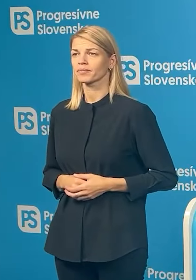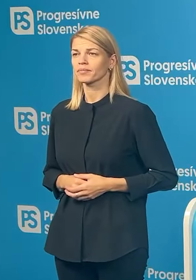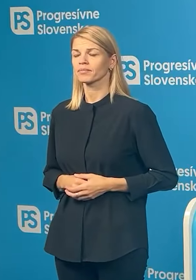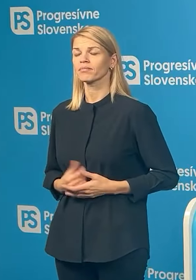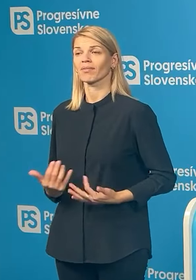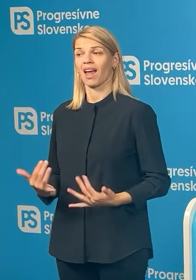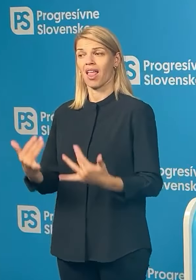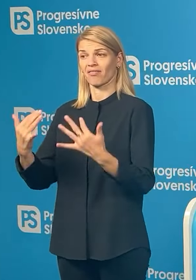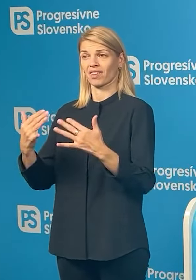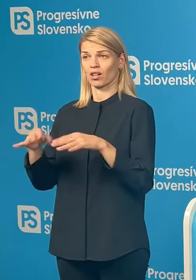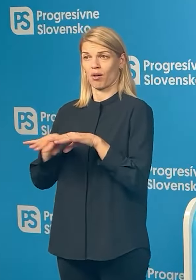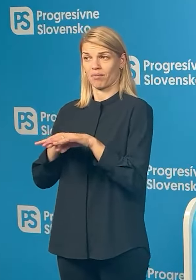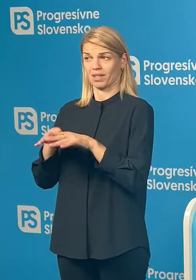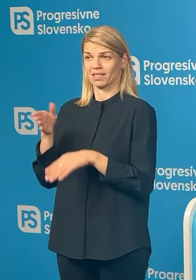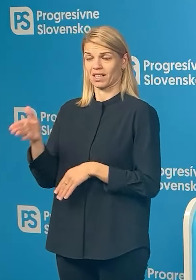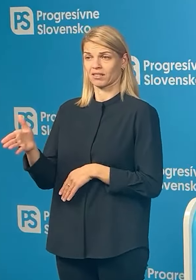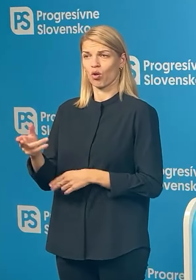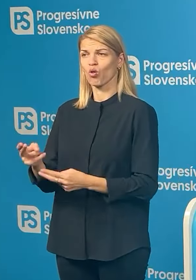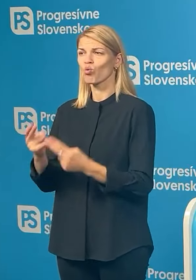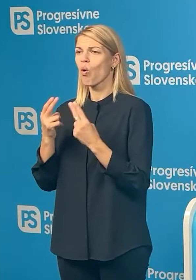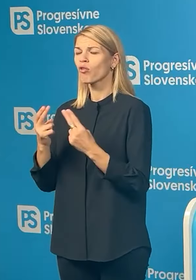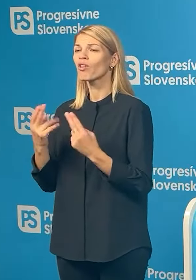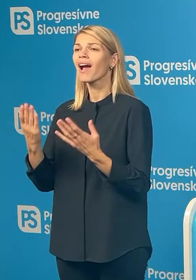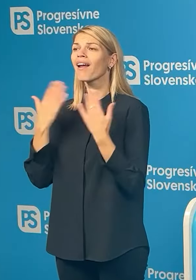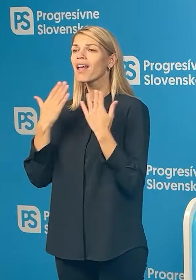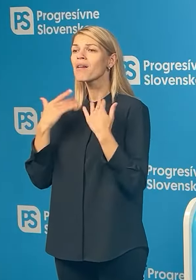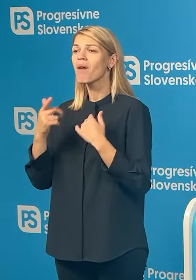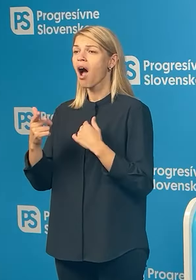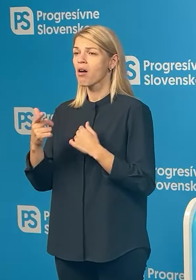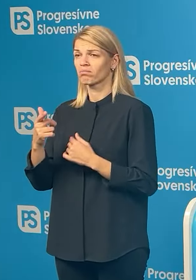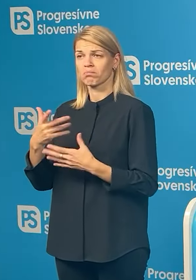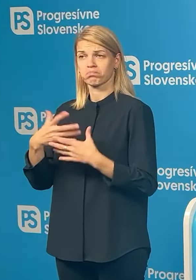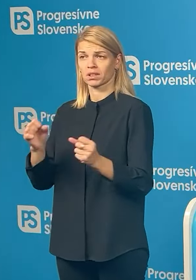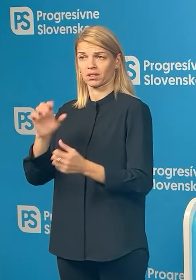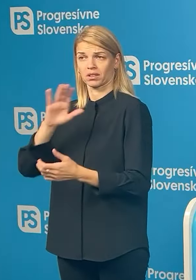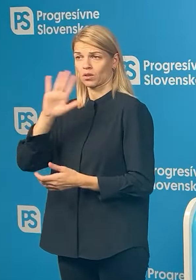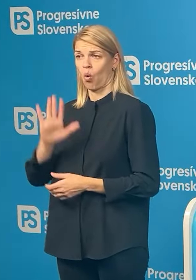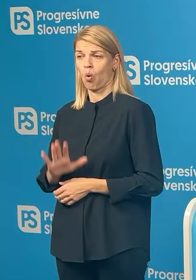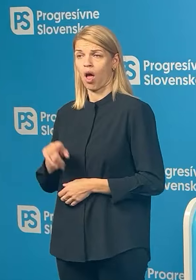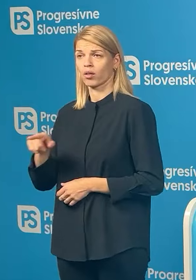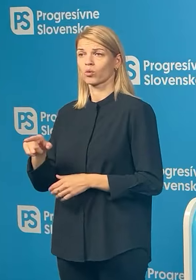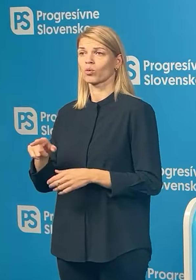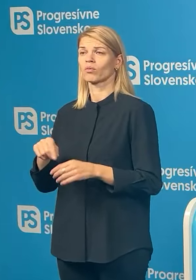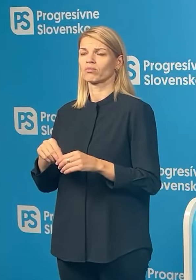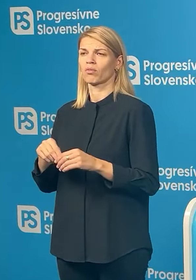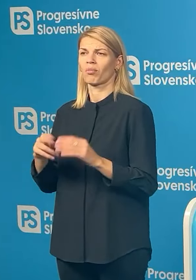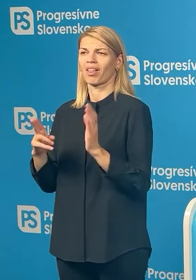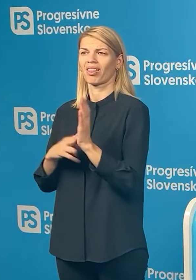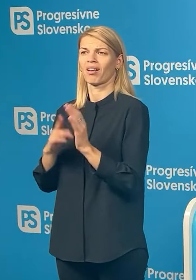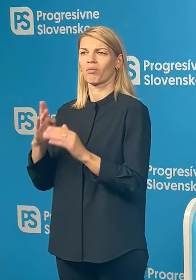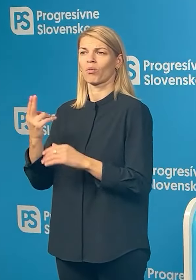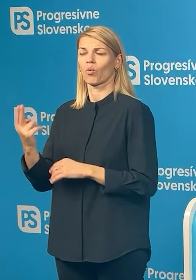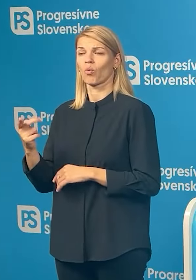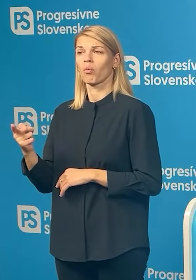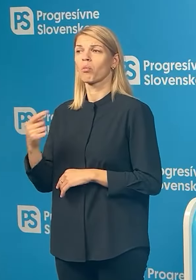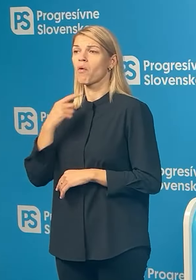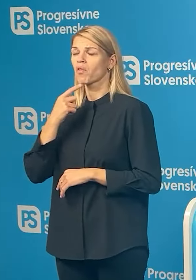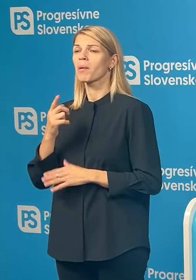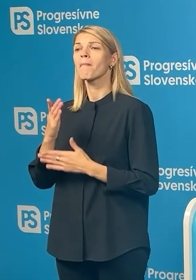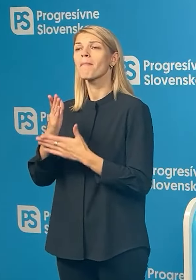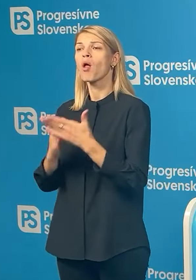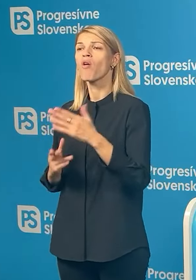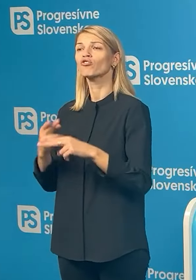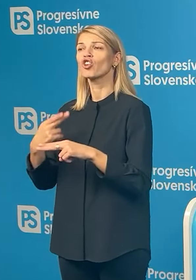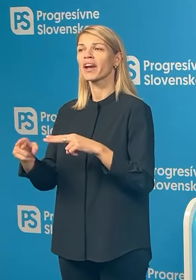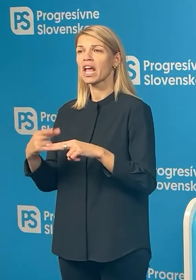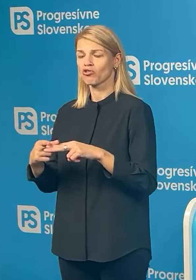Enviro Resort tento dôležitý klimatický aspekt nezohľadňuje ani pri MBU, keď pripúšťa polovičaté riešenie,